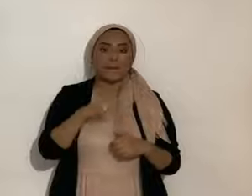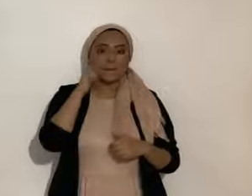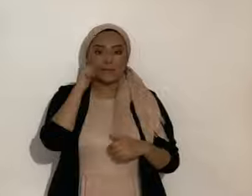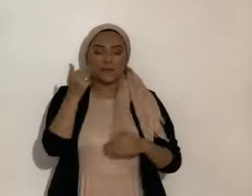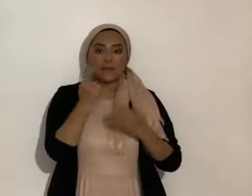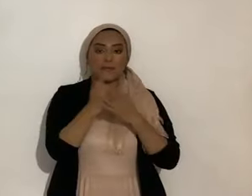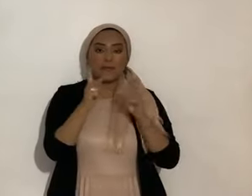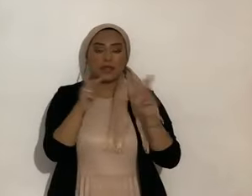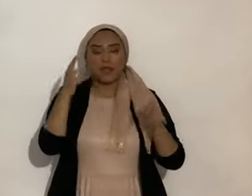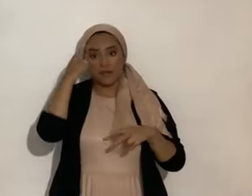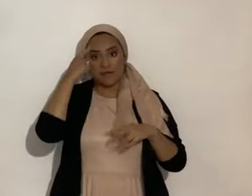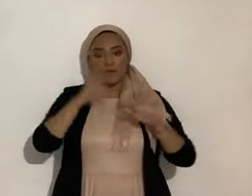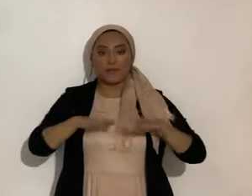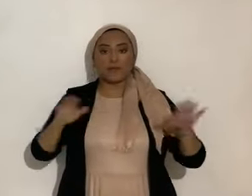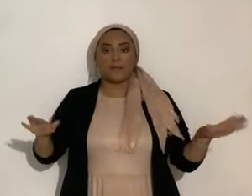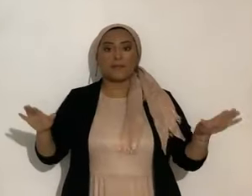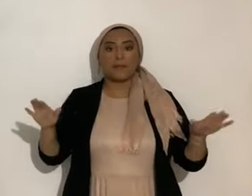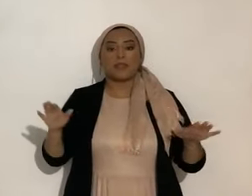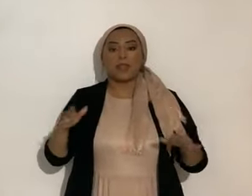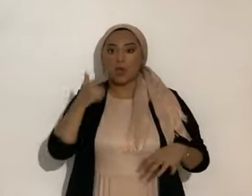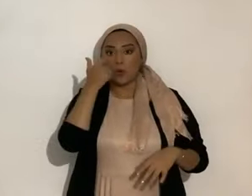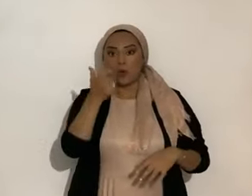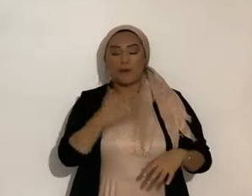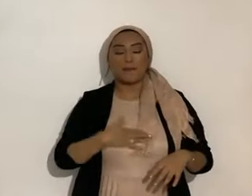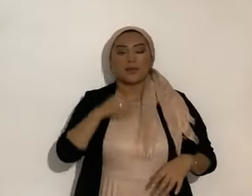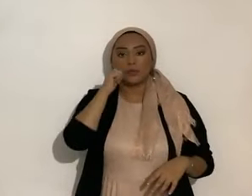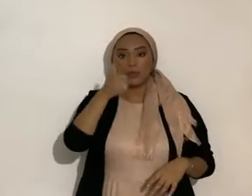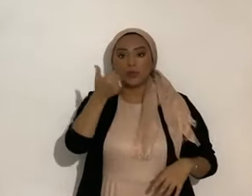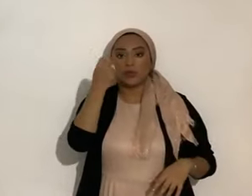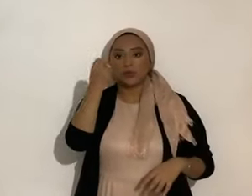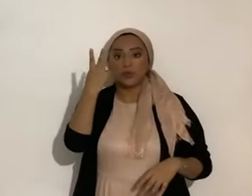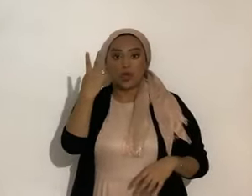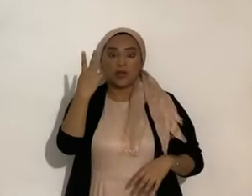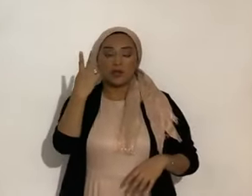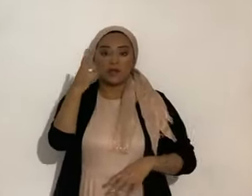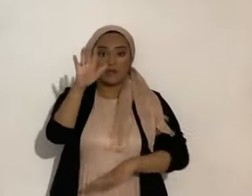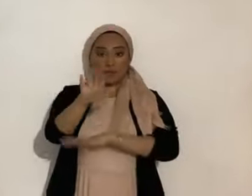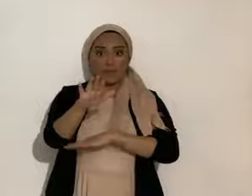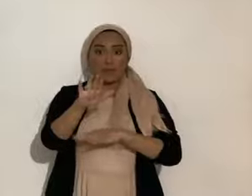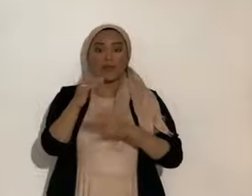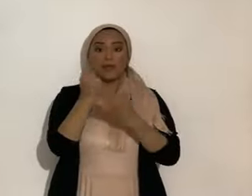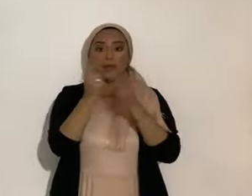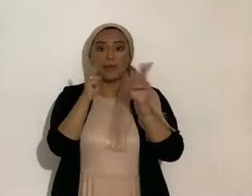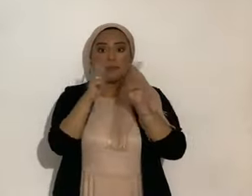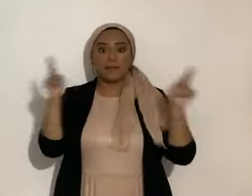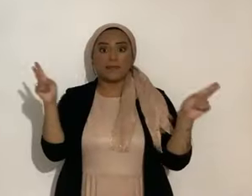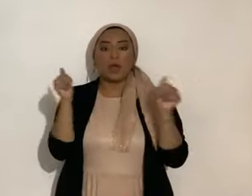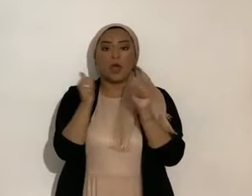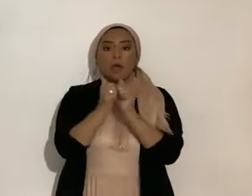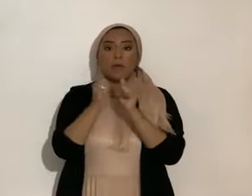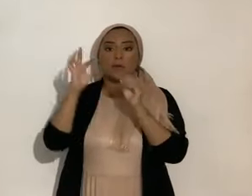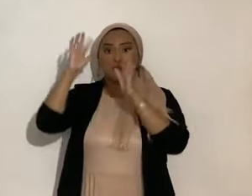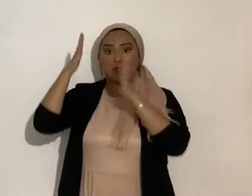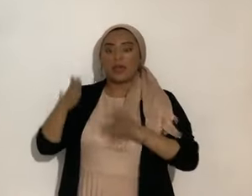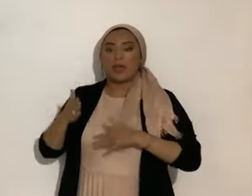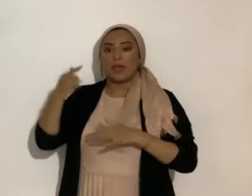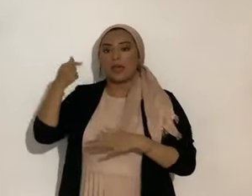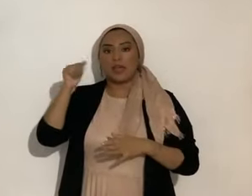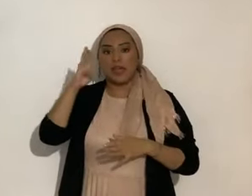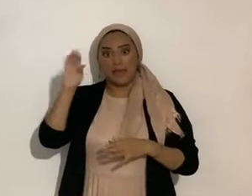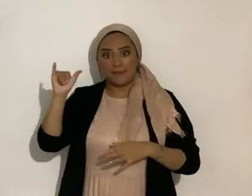la parashá para sus niños. Papás, pónganle la parashá a sus niños a las 12 del día. la Parashá Coré con la Morá Gaby